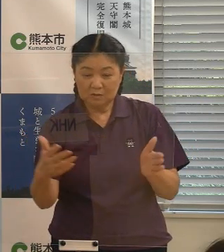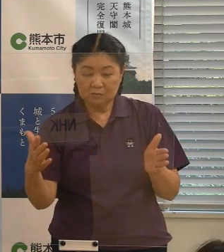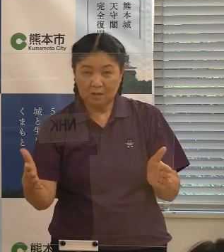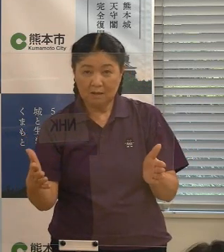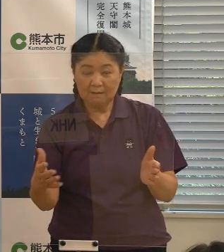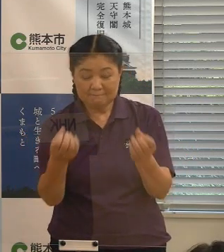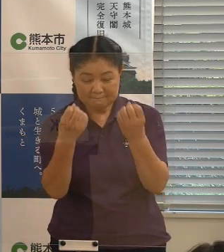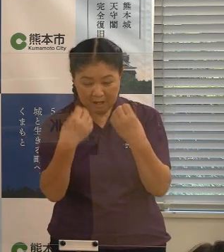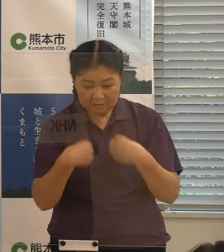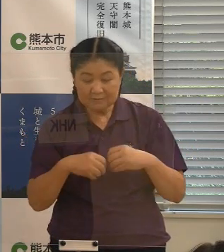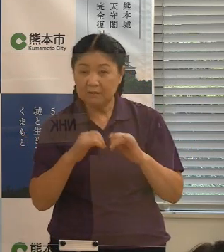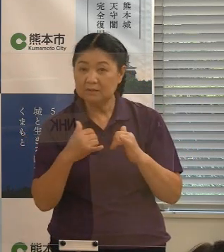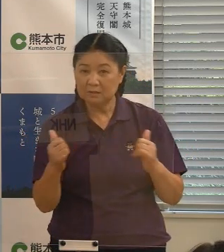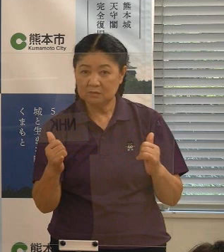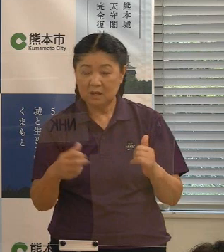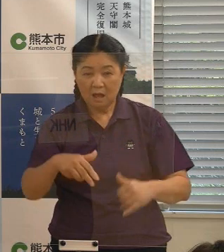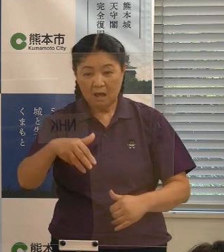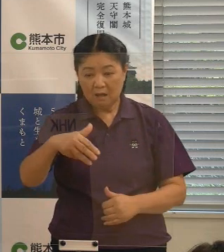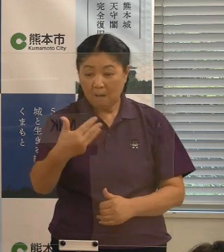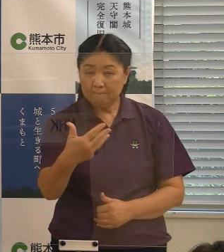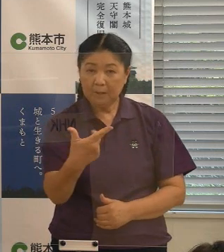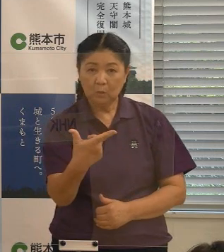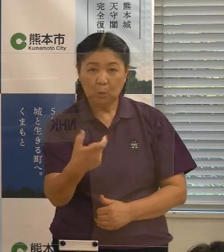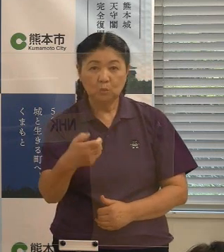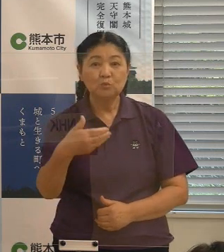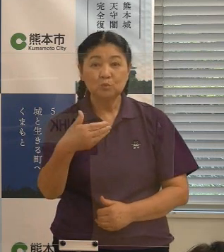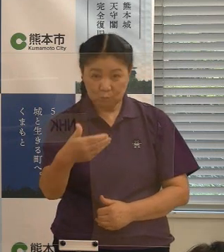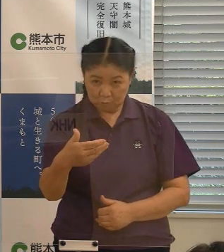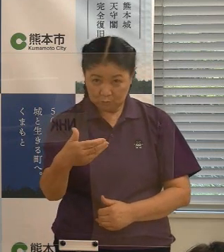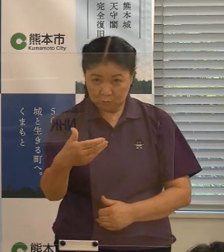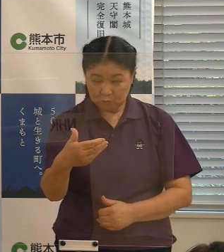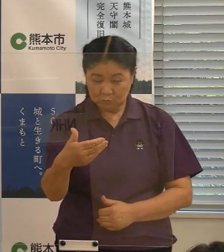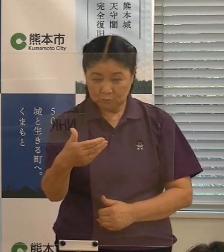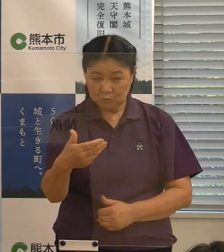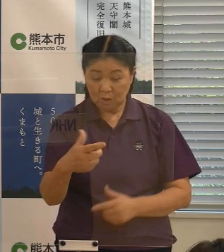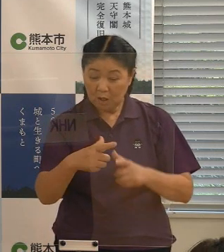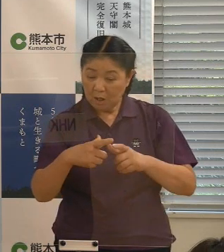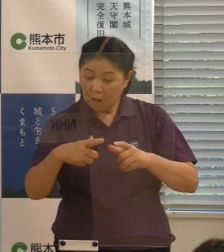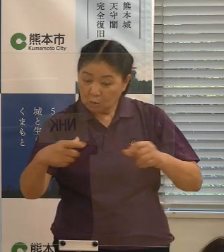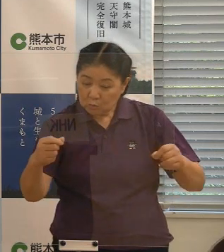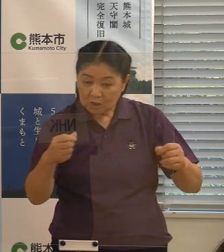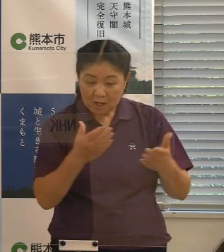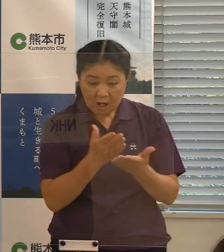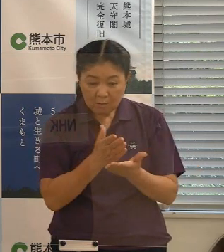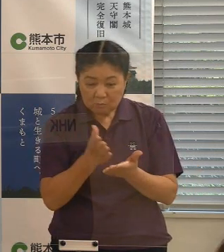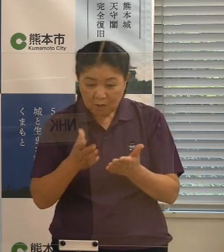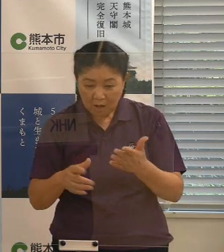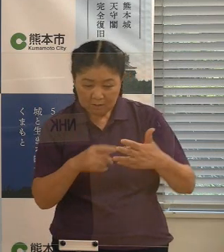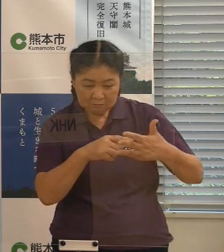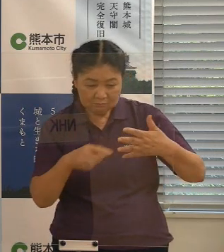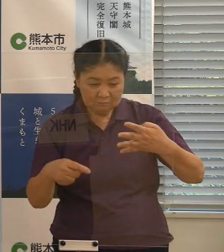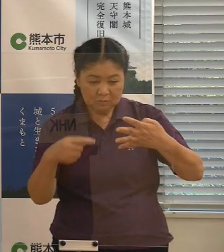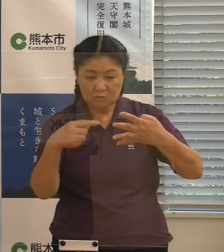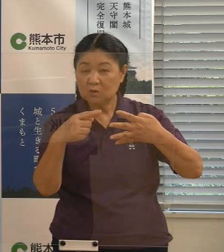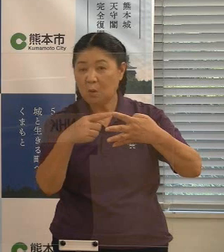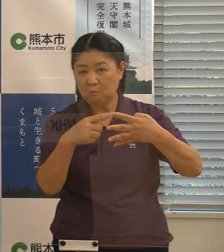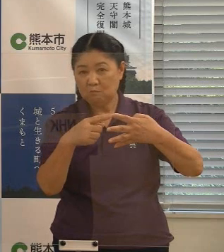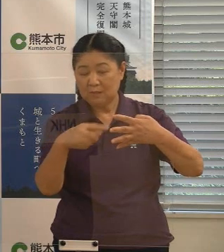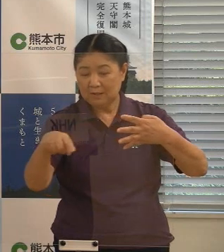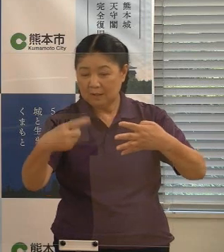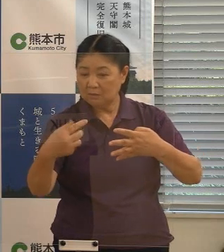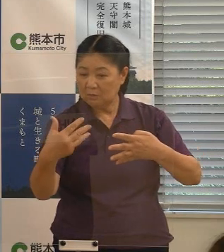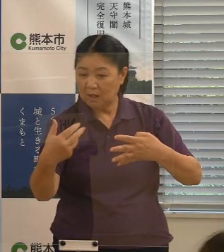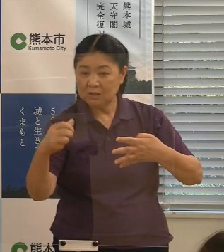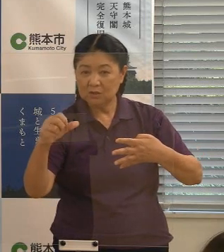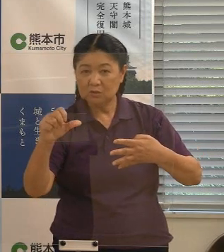規感染者数は869名と、国分科会ステージ4の基準